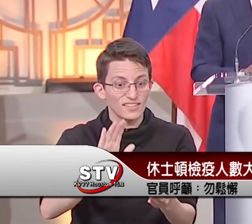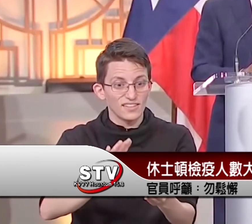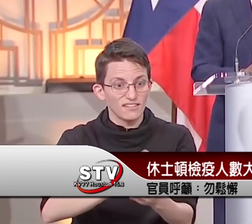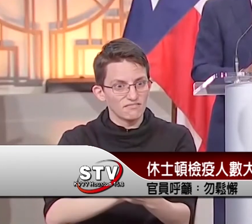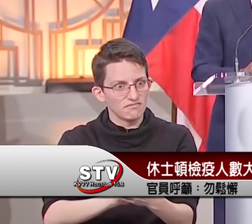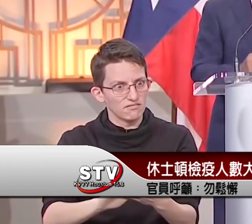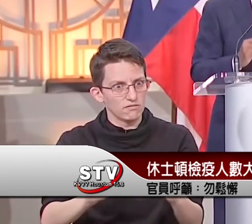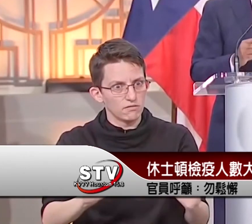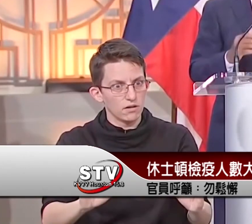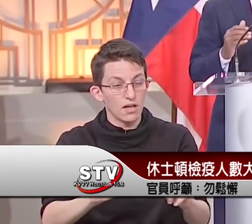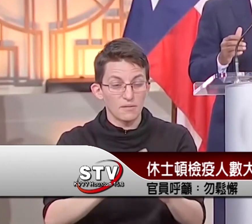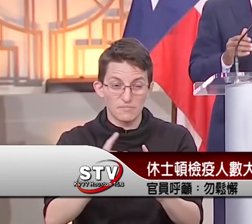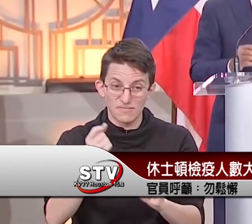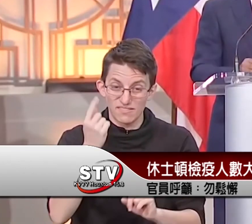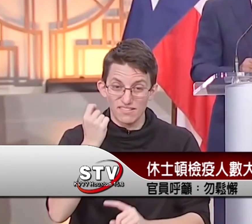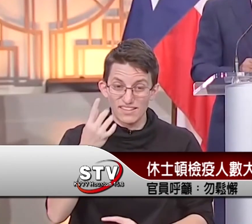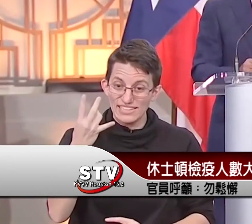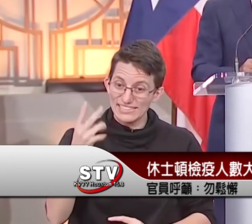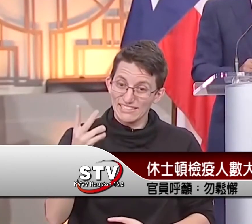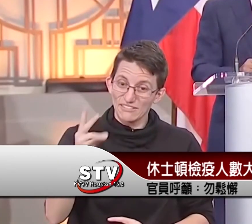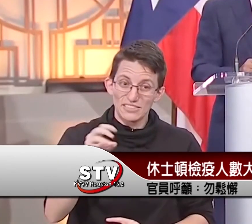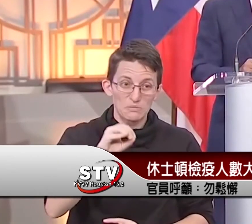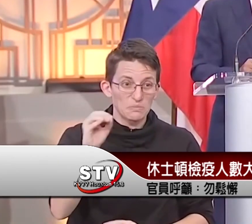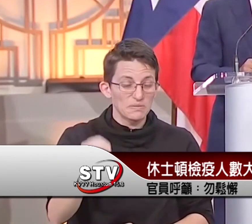手、接受新冠病毒检测等，